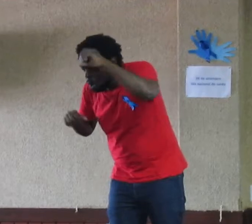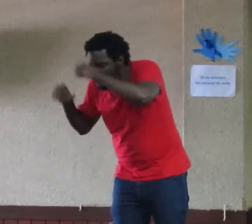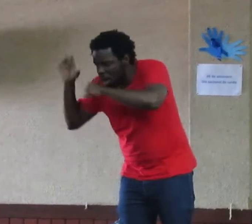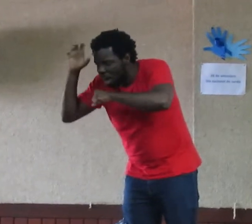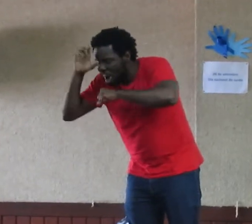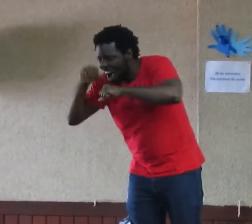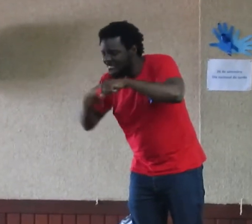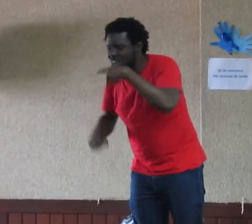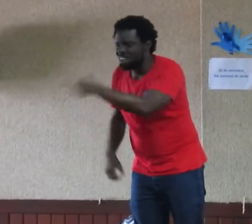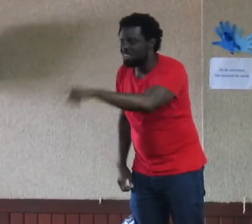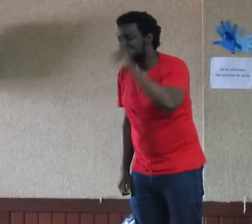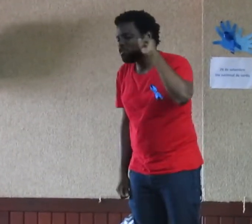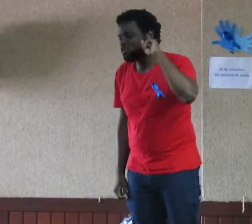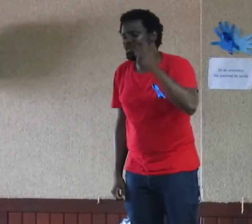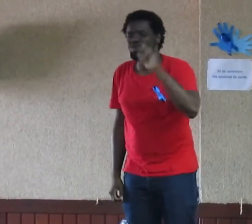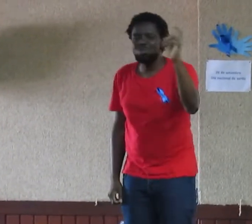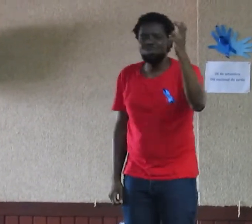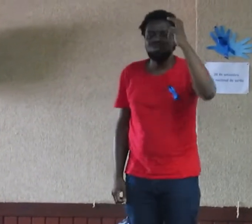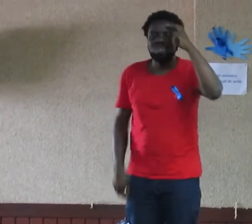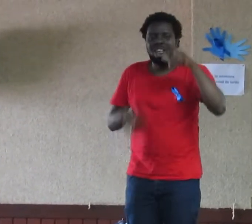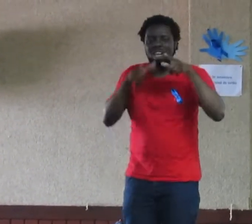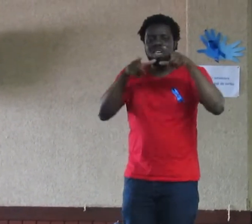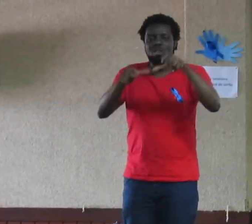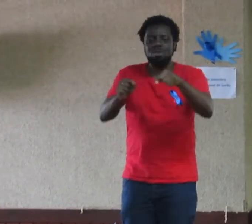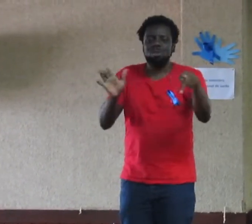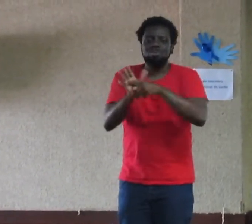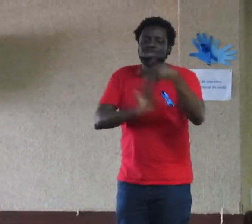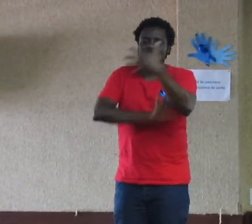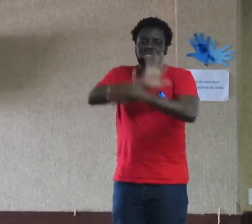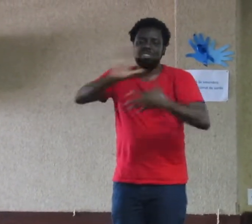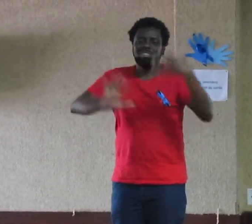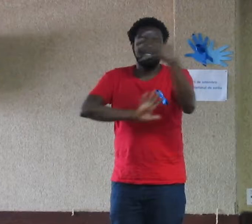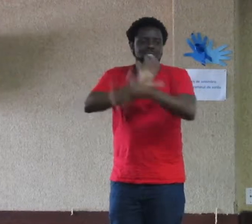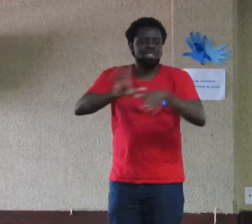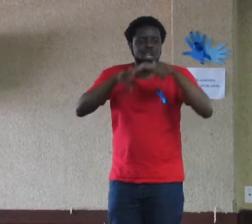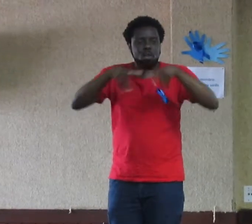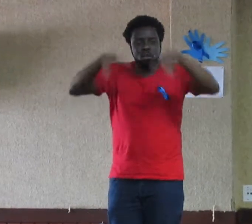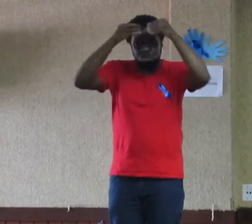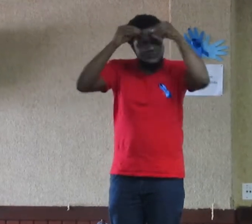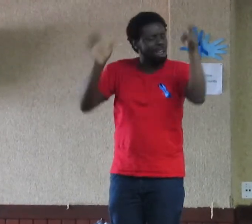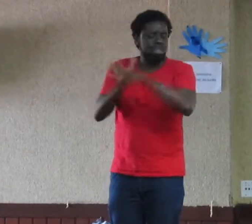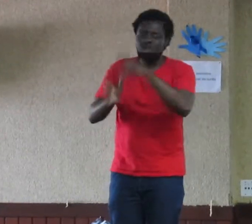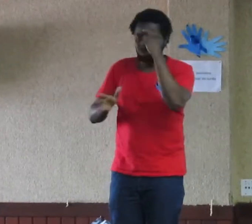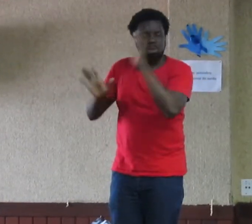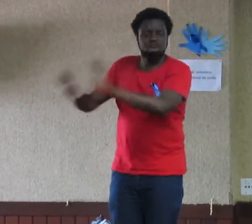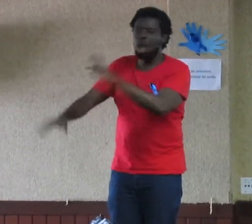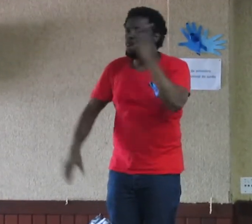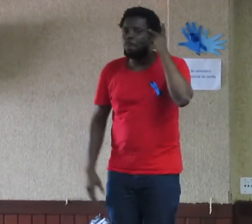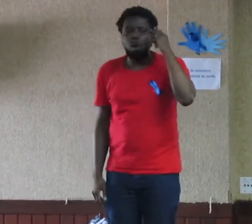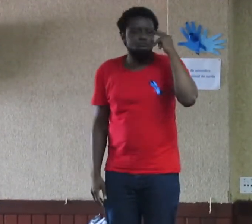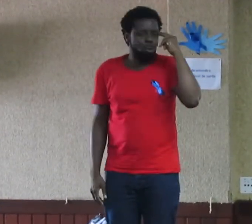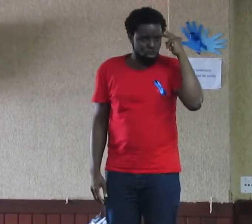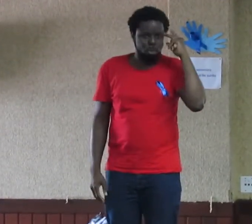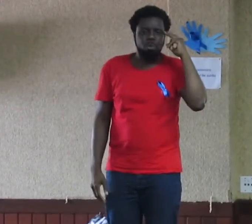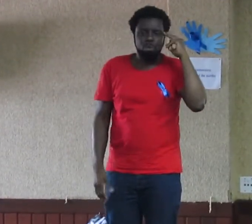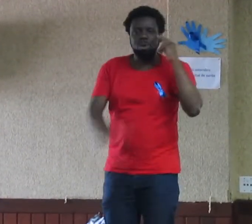é mímica. Mas quando você se dispõe a entrar na comunidade surda para entender a cultura do surdo, aí com